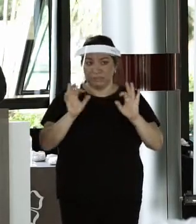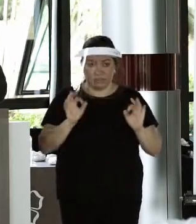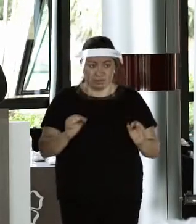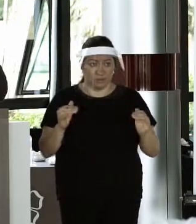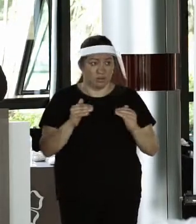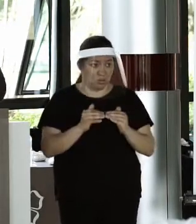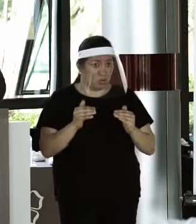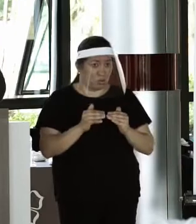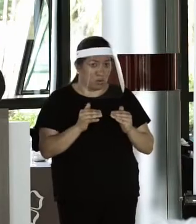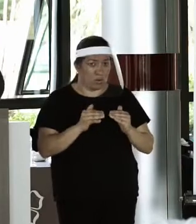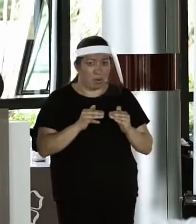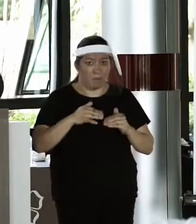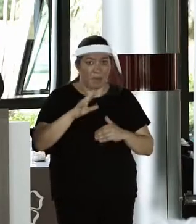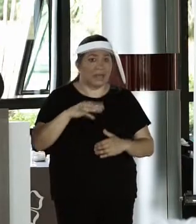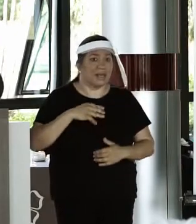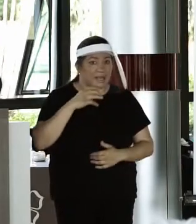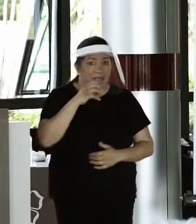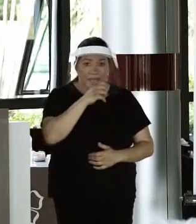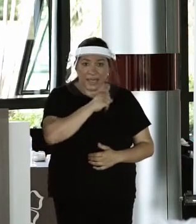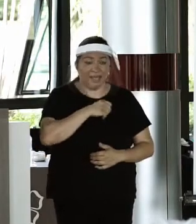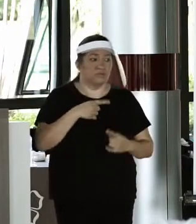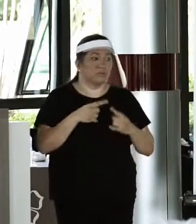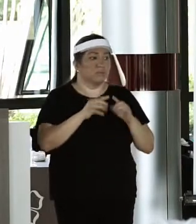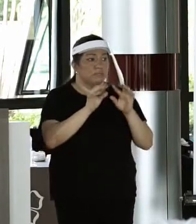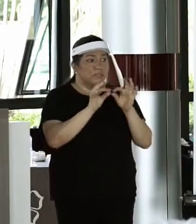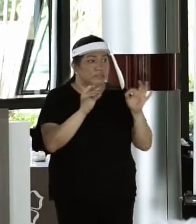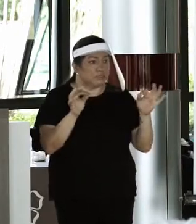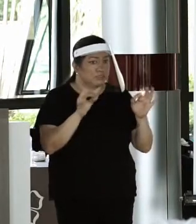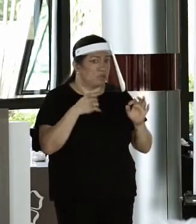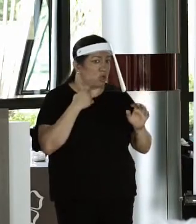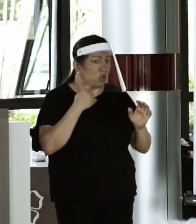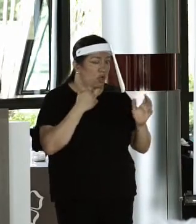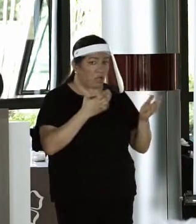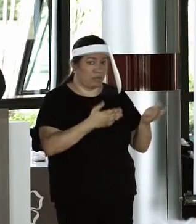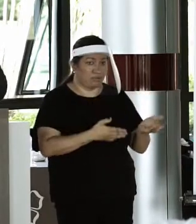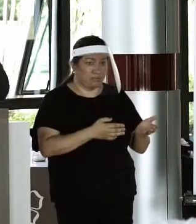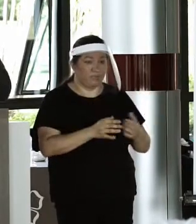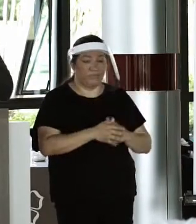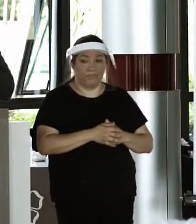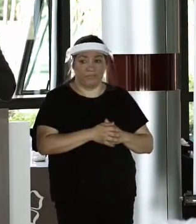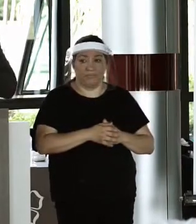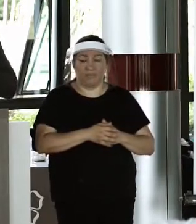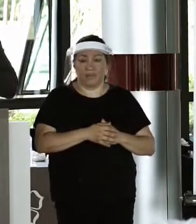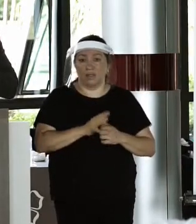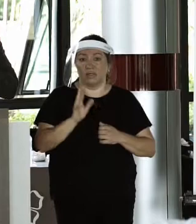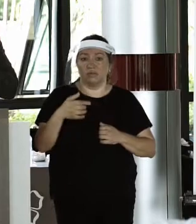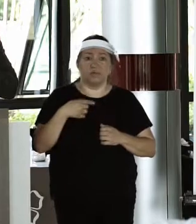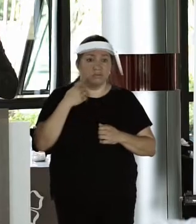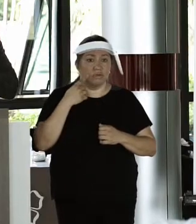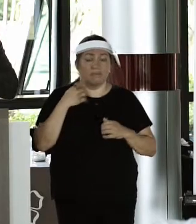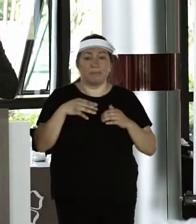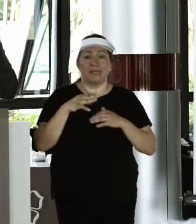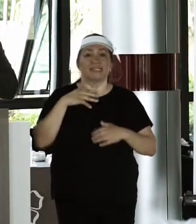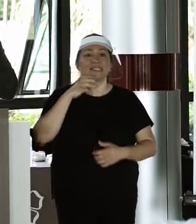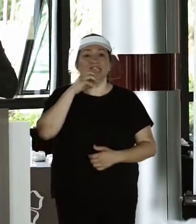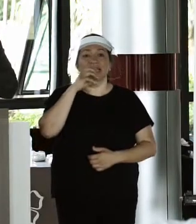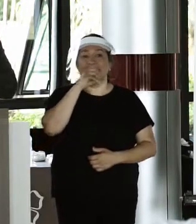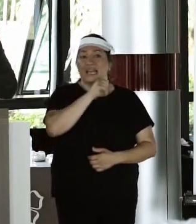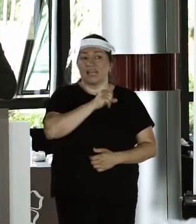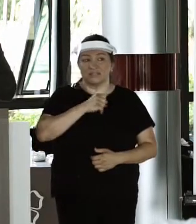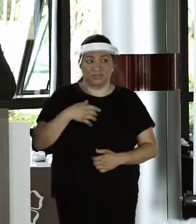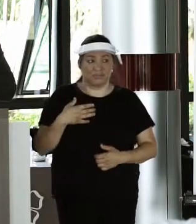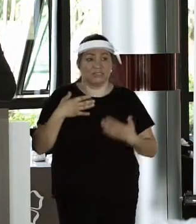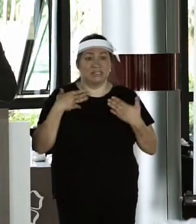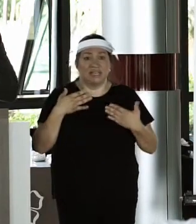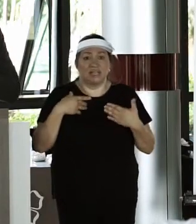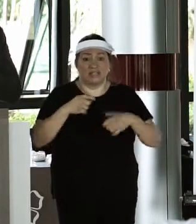Concorda comigo? Ela esquenta mais rápido porque é mais fino. Opa, volta aqui. Então você vai pegá-la mais quente, quando estiver